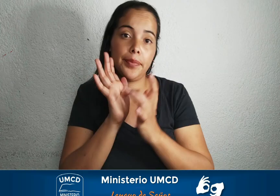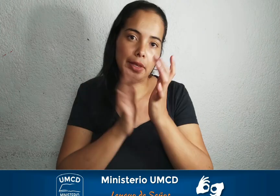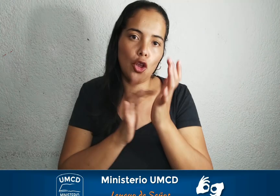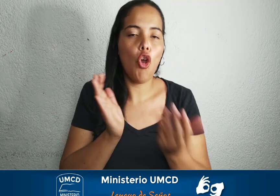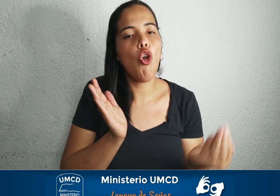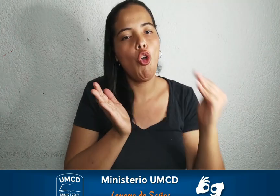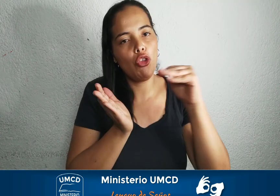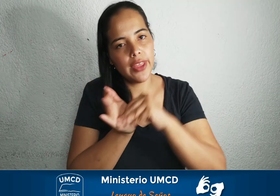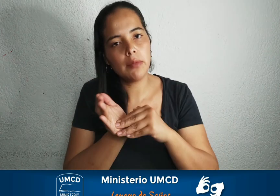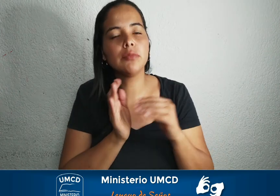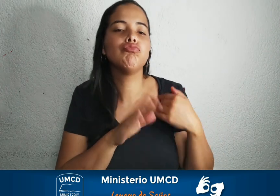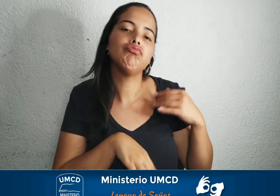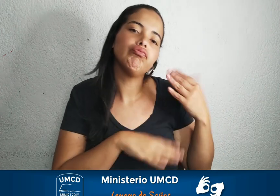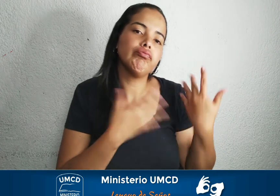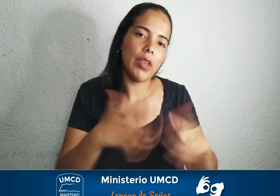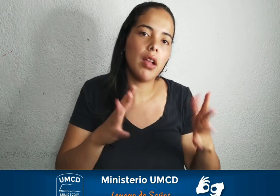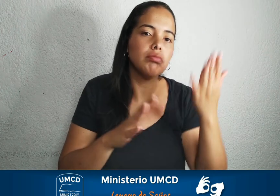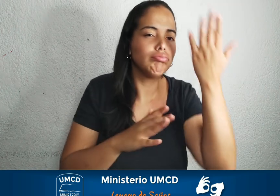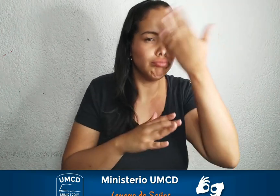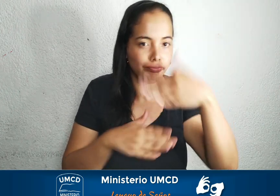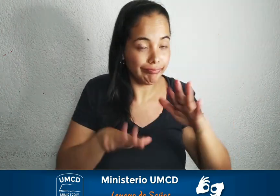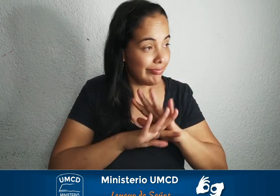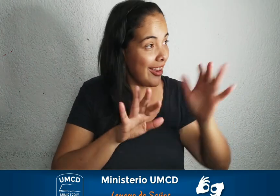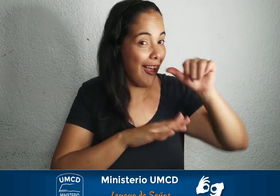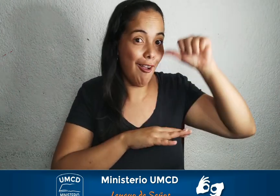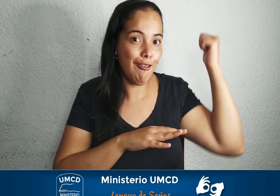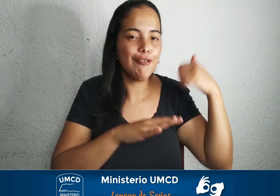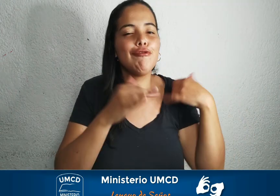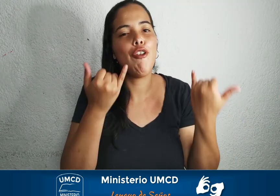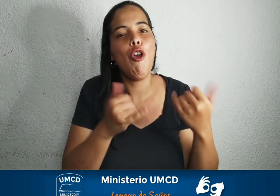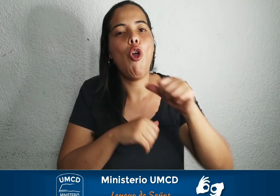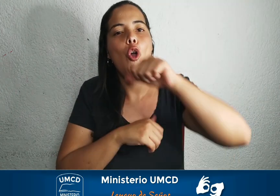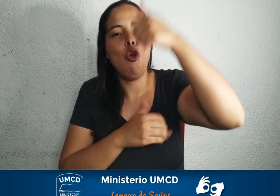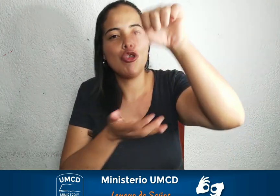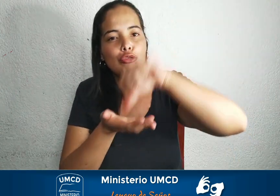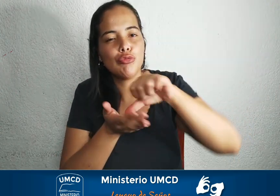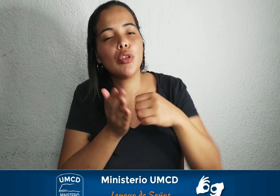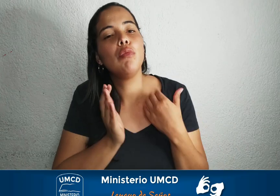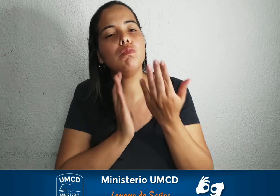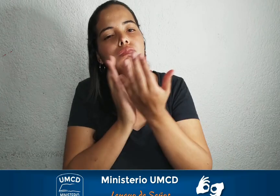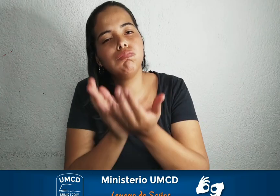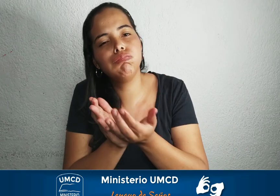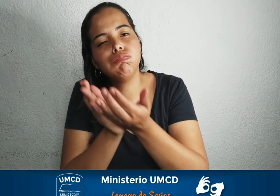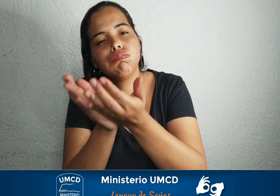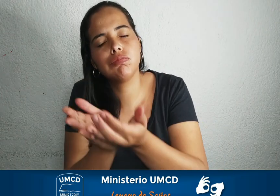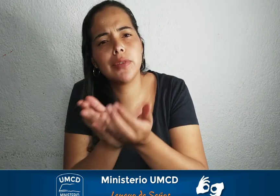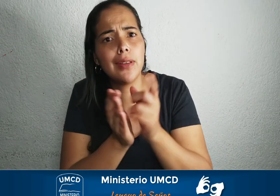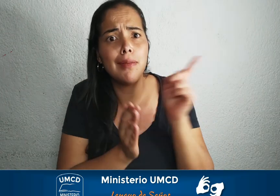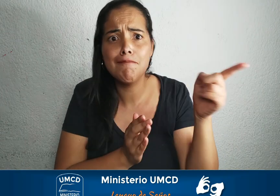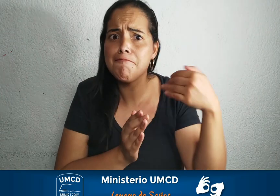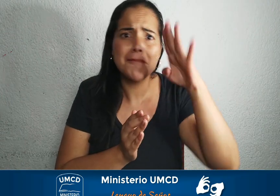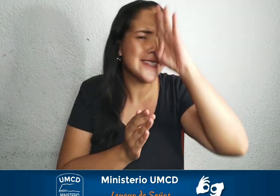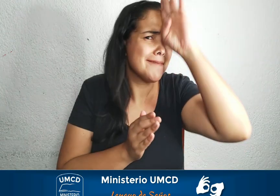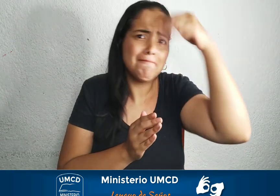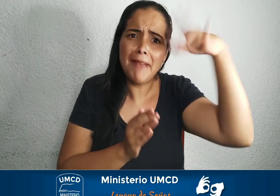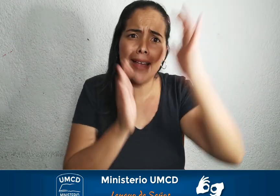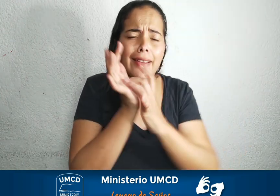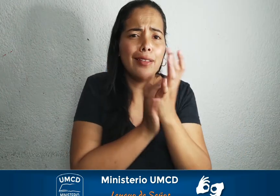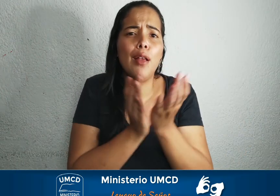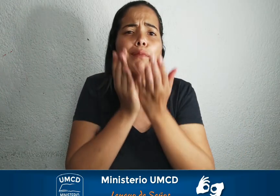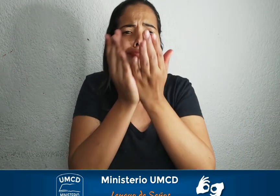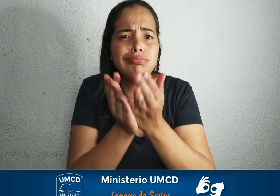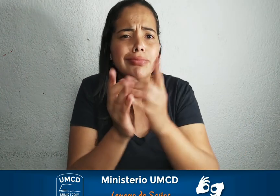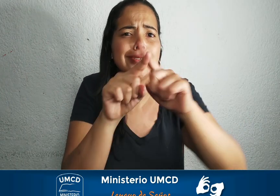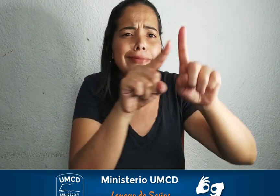El Señor Jesucristo nuevamente estaba en otra travesía para ir de un lugar a otro en la barca. Este medio le era muy